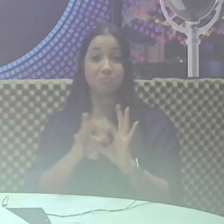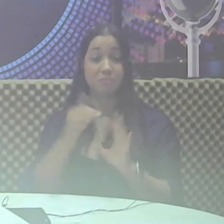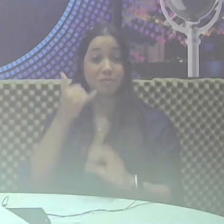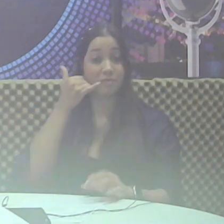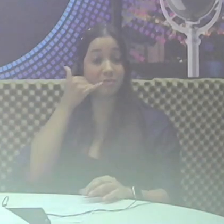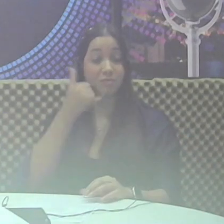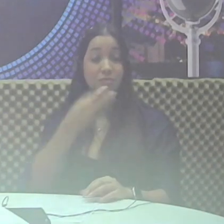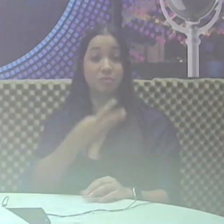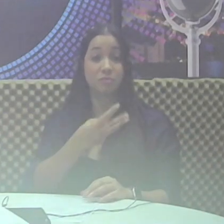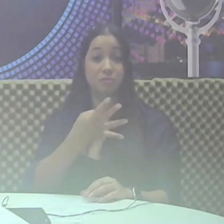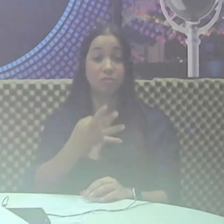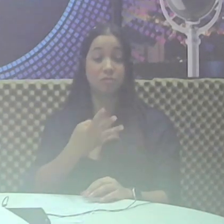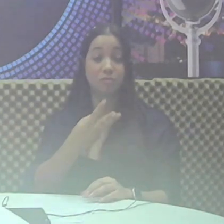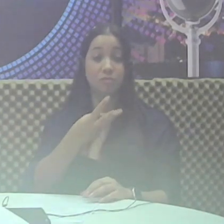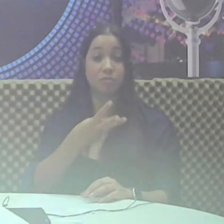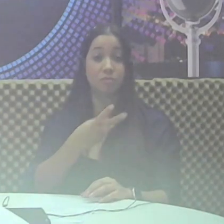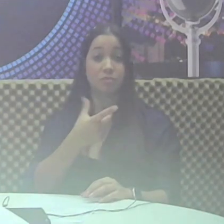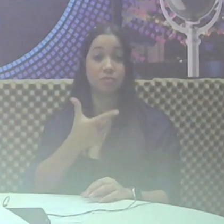telefone